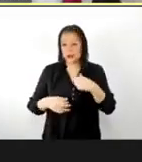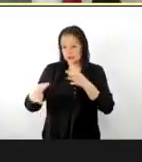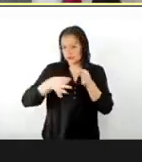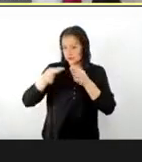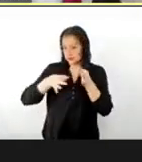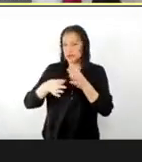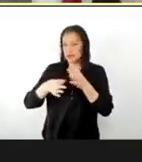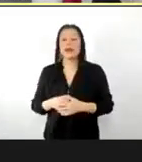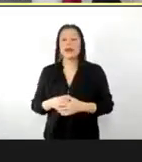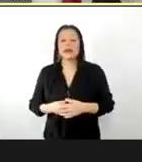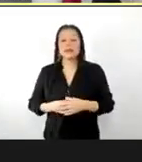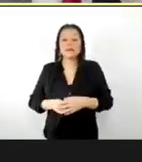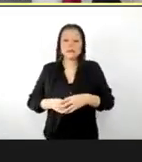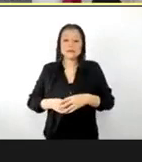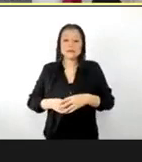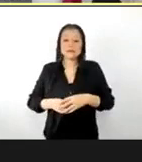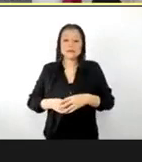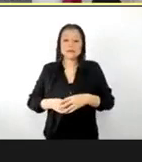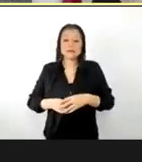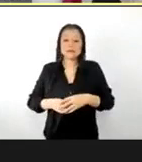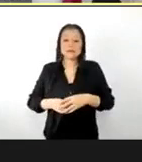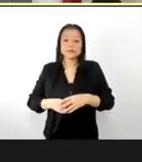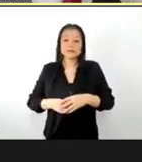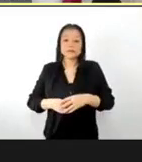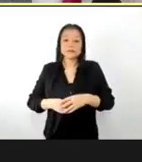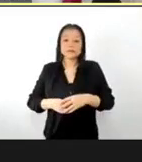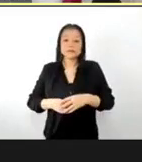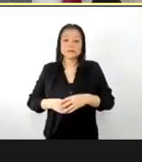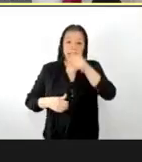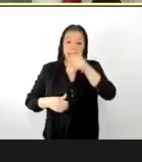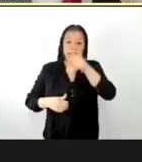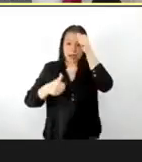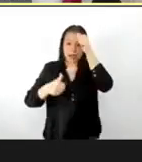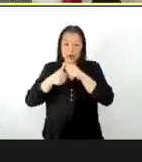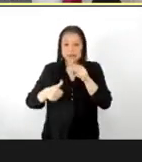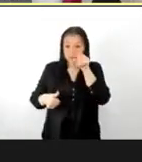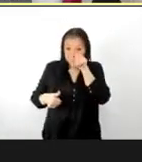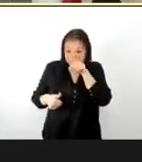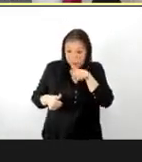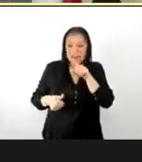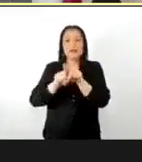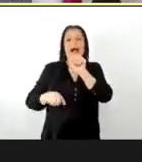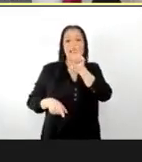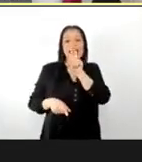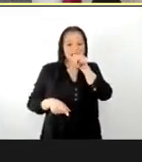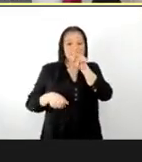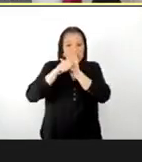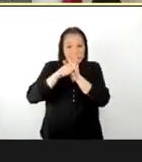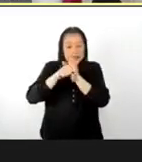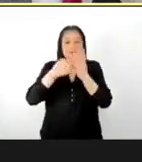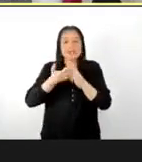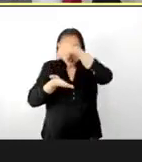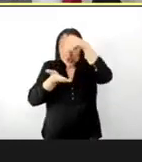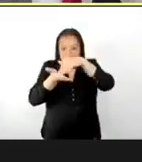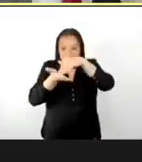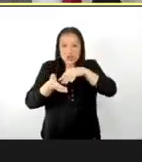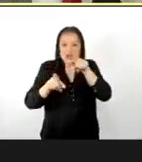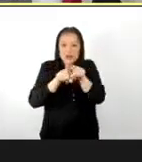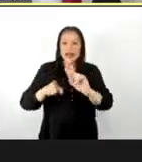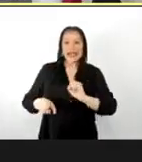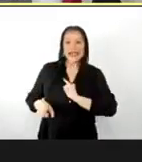como les dije hace un rato, esto es el ARN del virus, su centro. Acá está el plano,